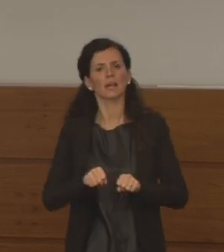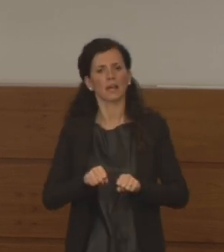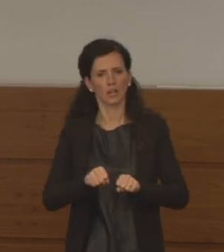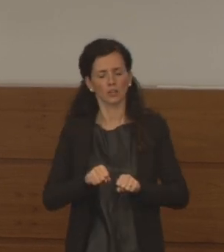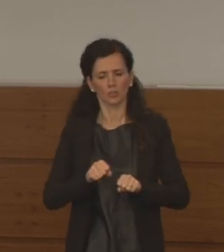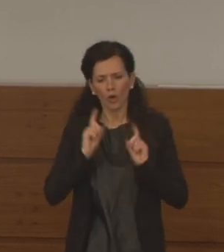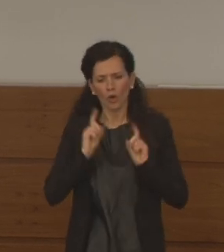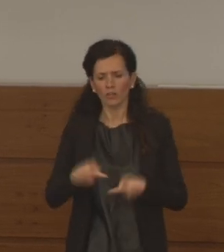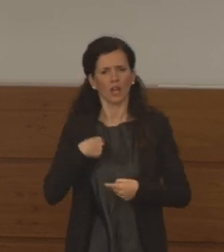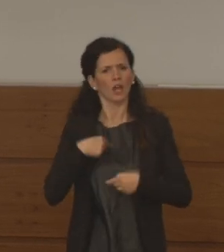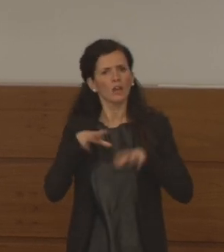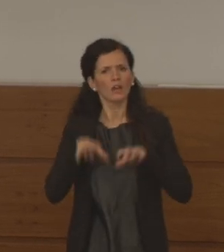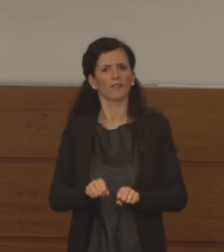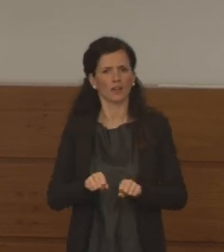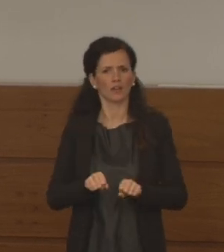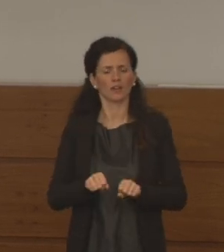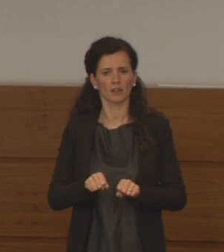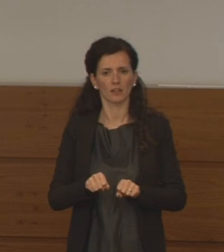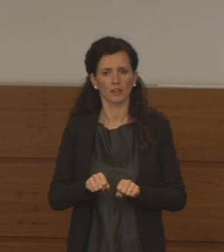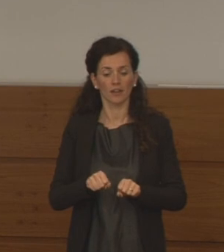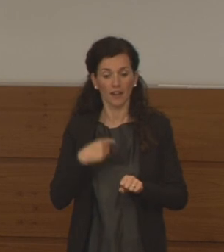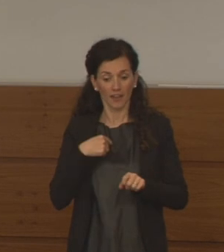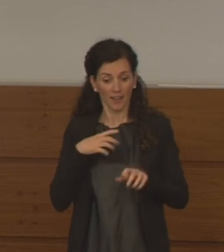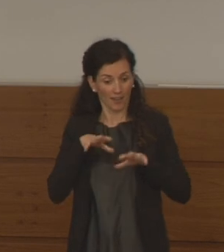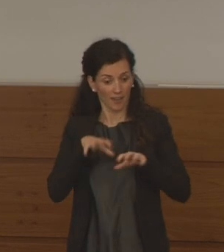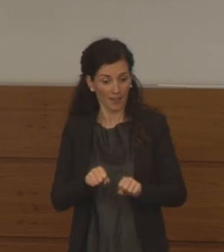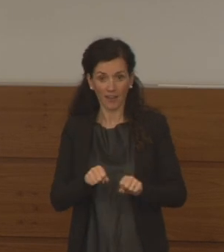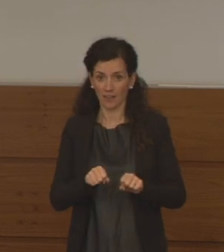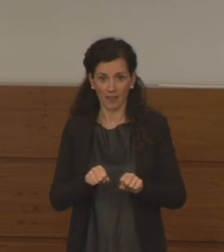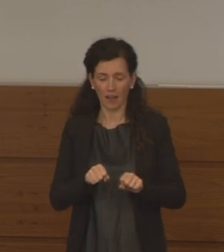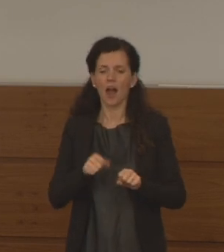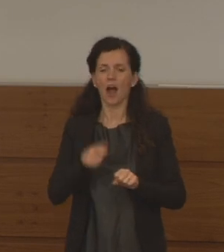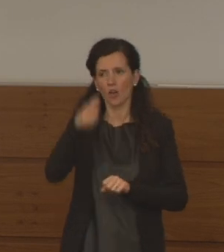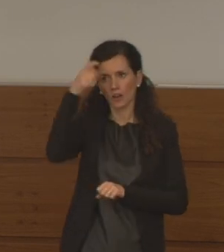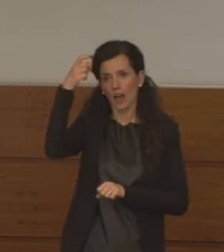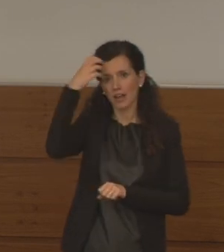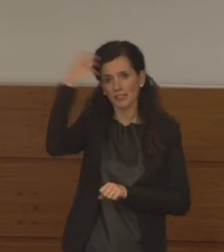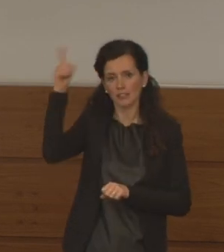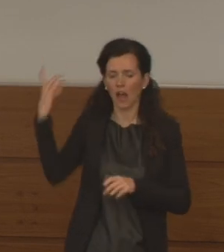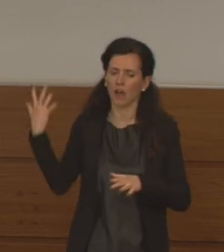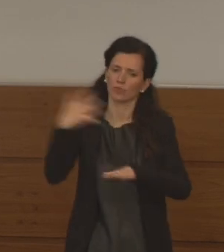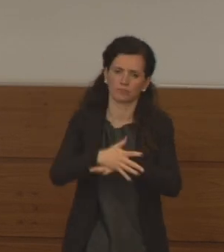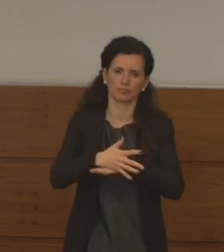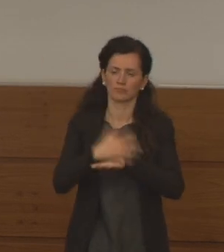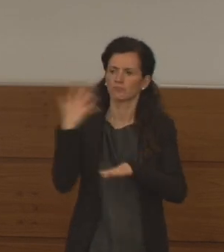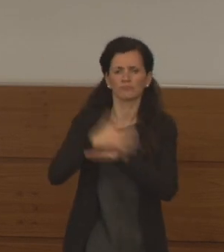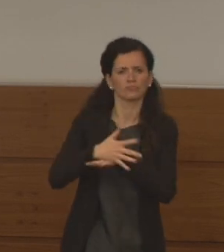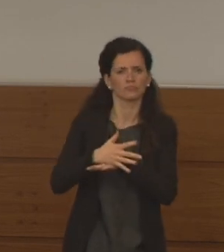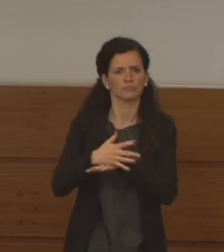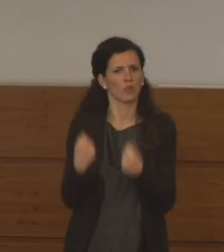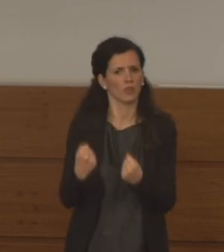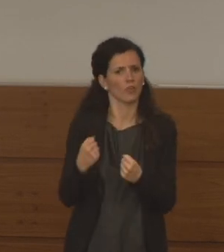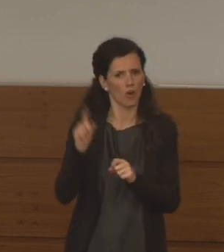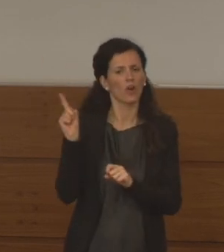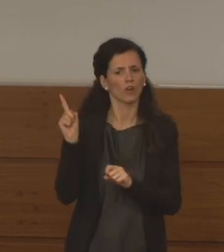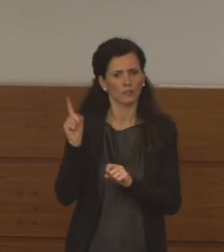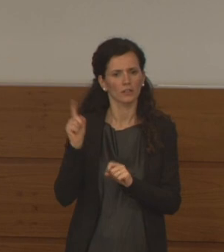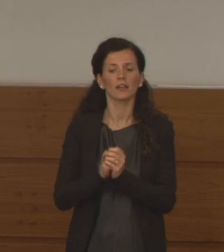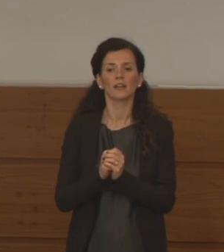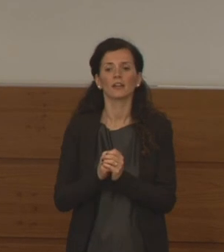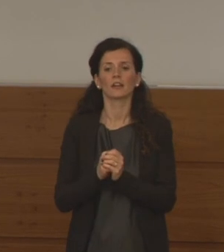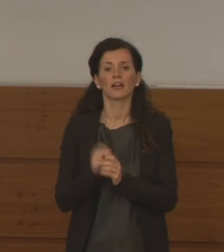mantenuto e quando non c'è interviene lo stato interviene lo stato con tutta la sua forza con le regioni ci ritroveremo